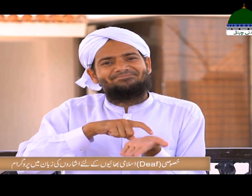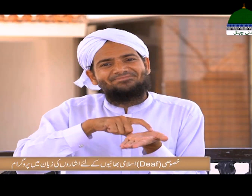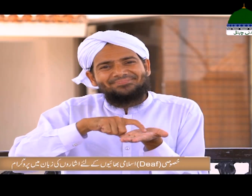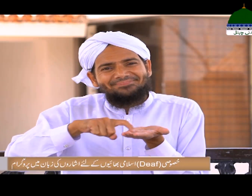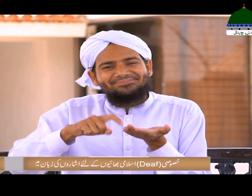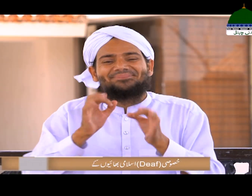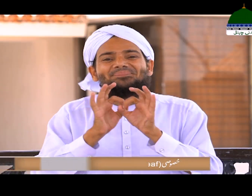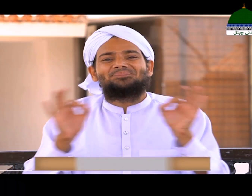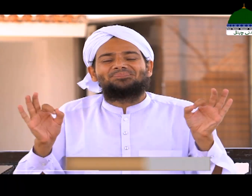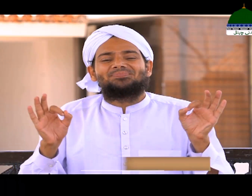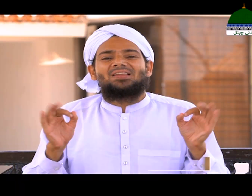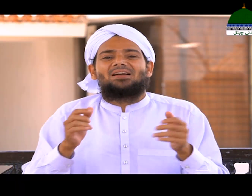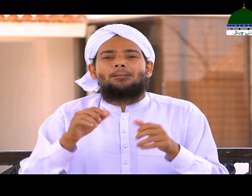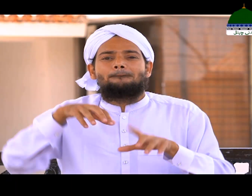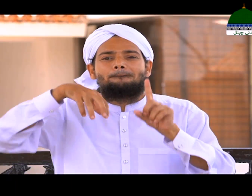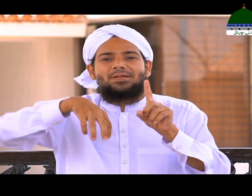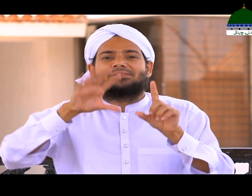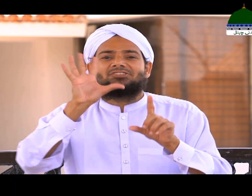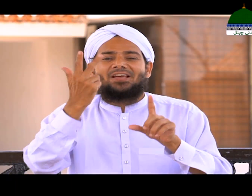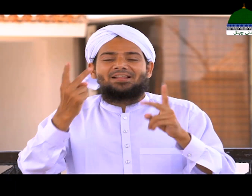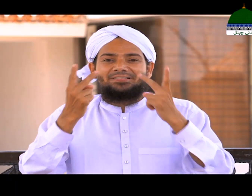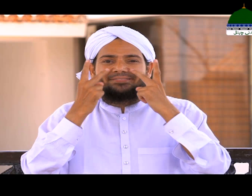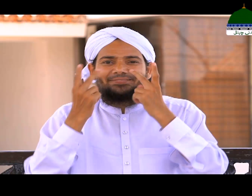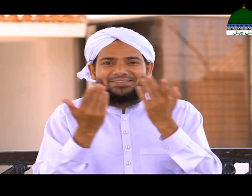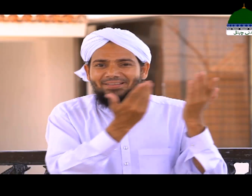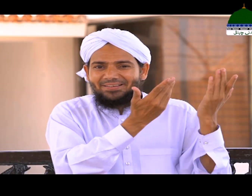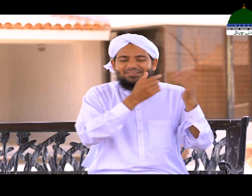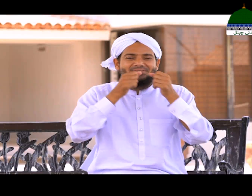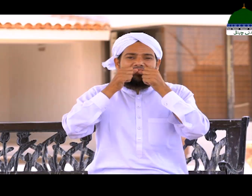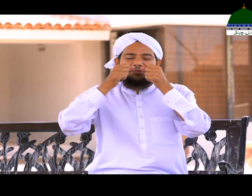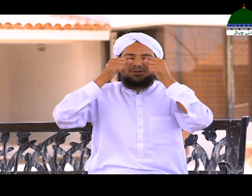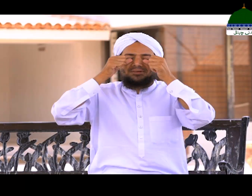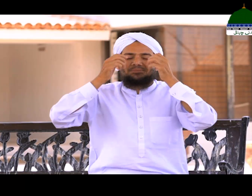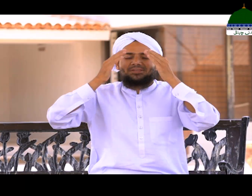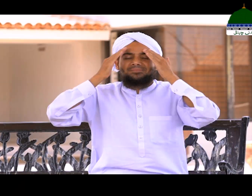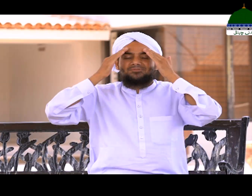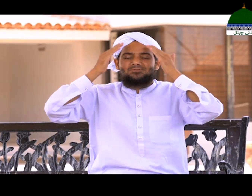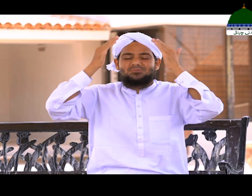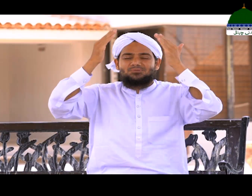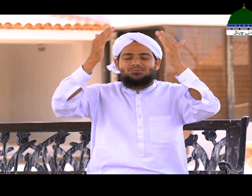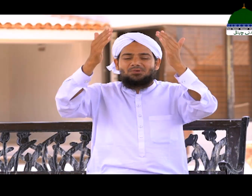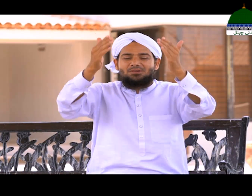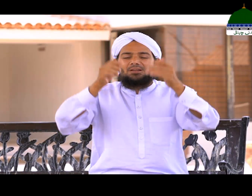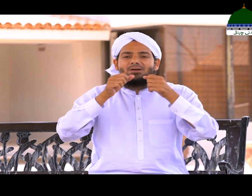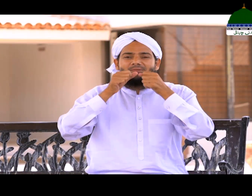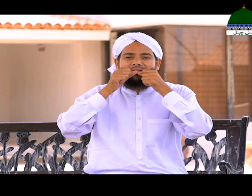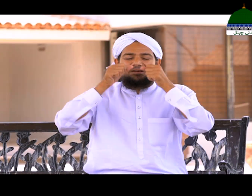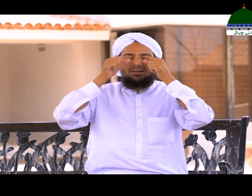لیے اجازت دیجیے، مدنی چینل دیکھتے رہیے۔ صلو علی الحبیب صلی